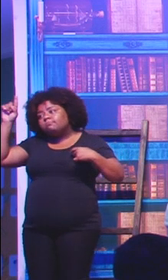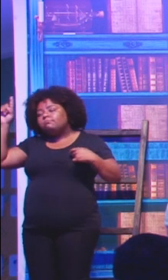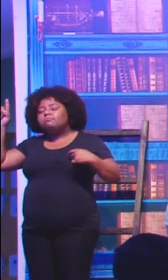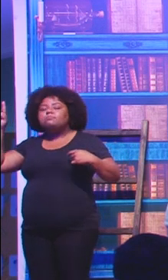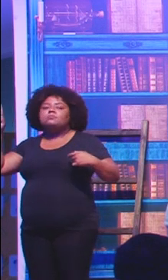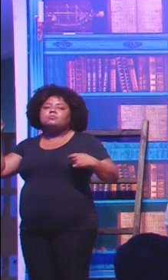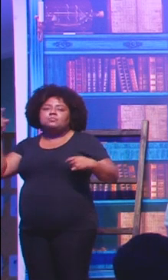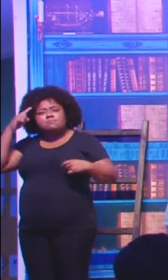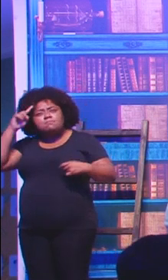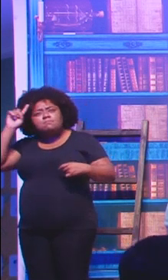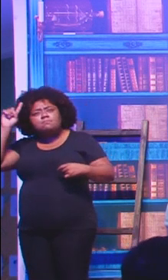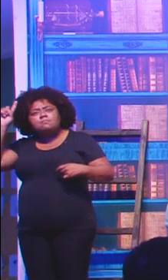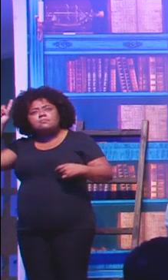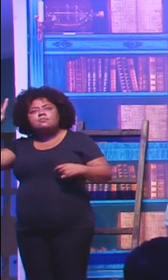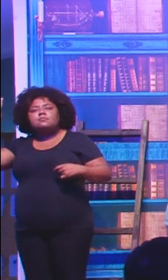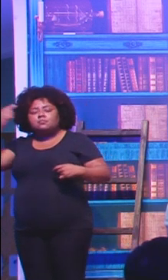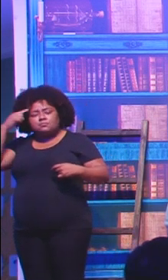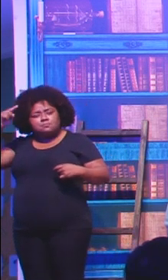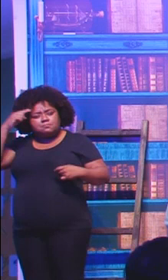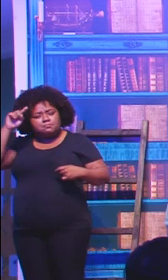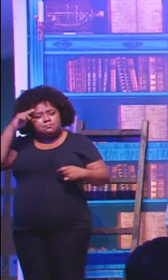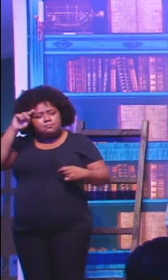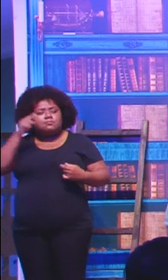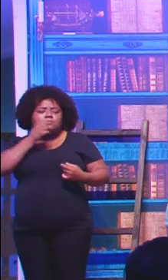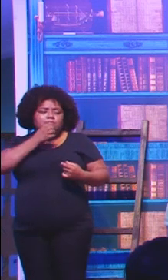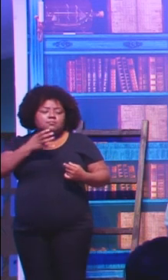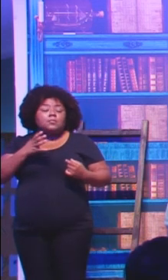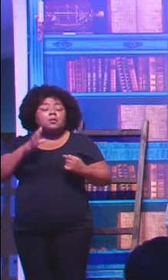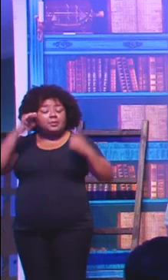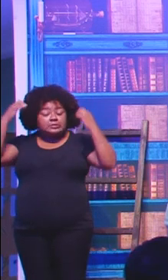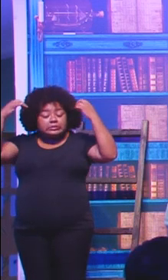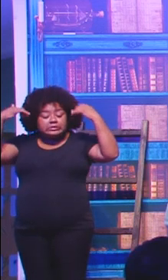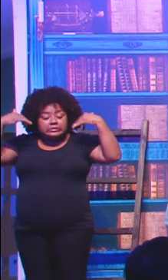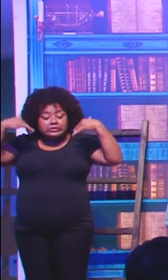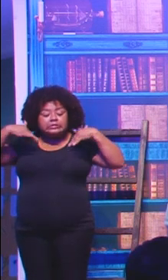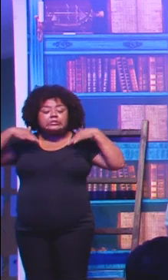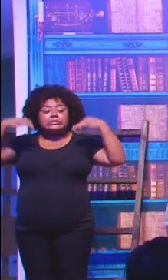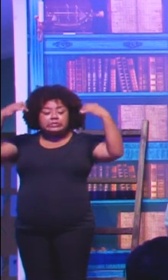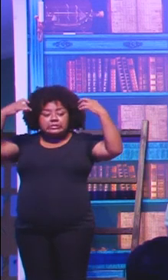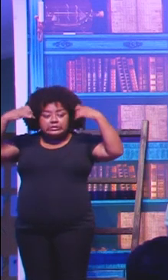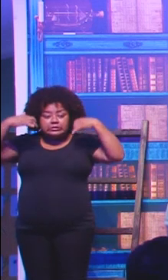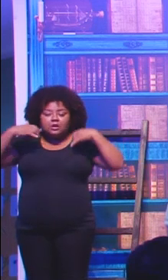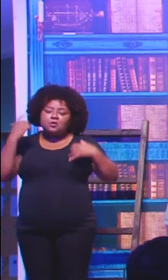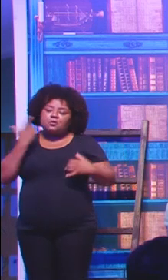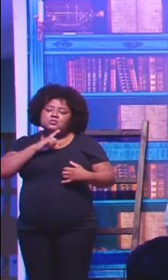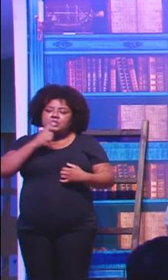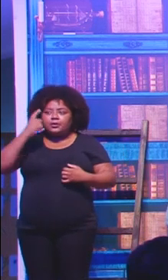a inspiração, mas é sempre mais transpirando que se inspira.